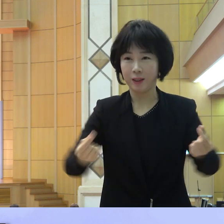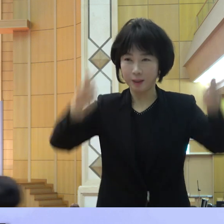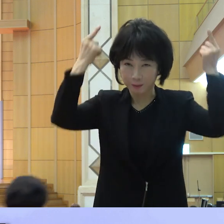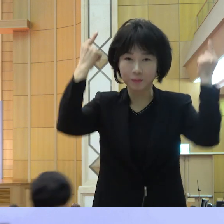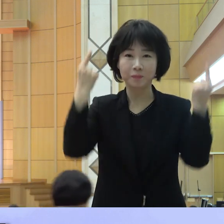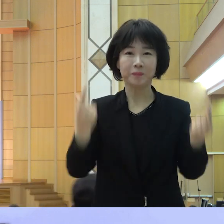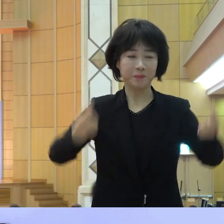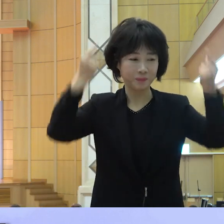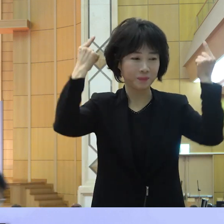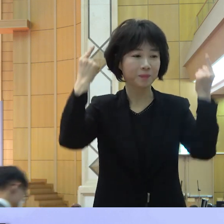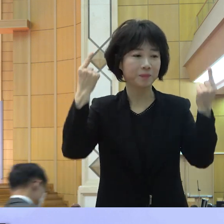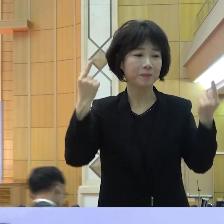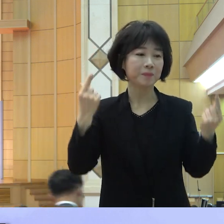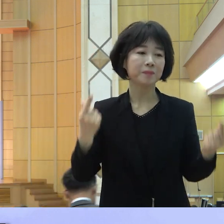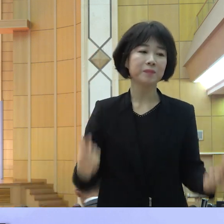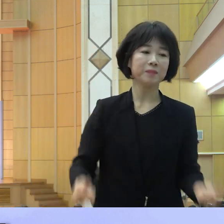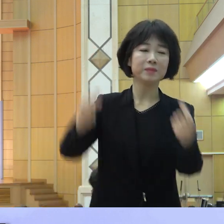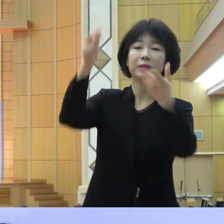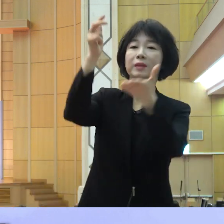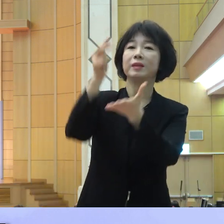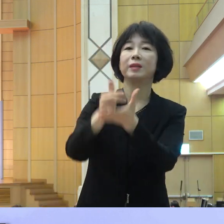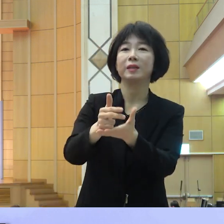독수리같이